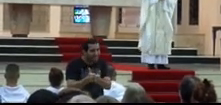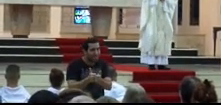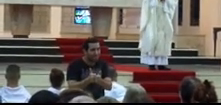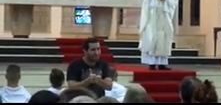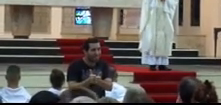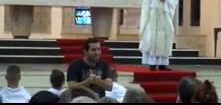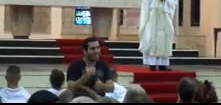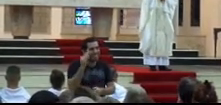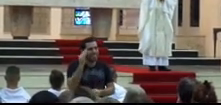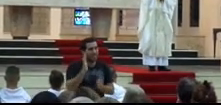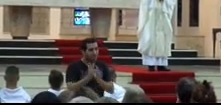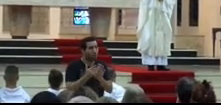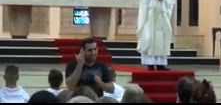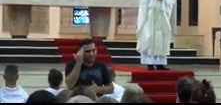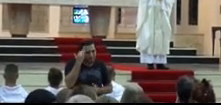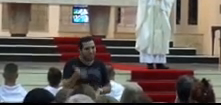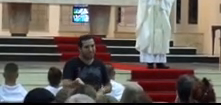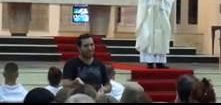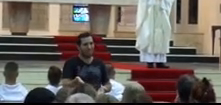É o momento de Jesus.